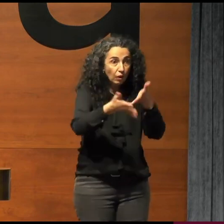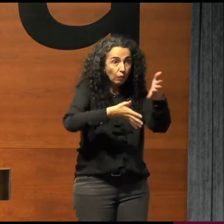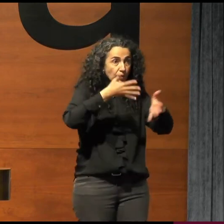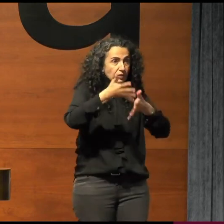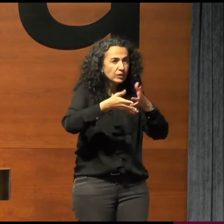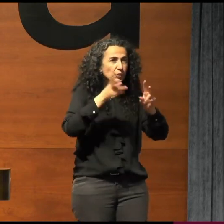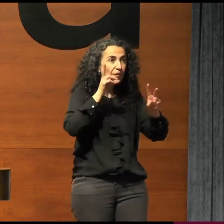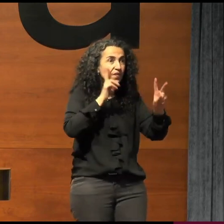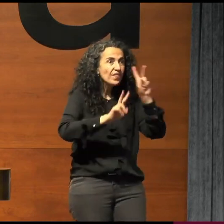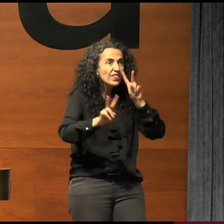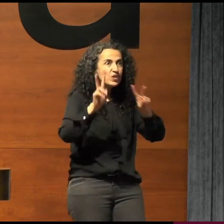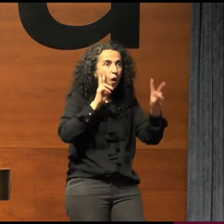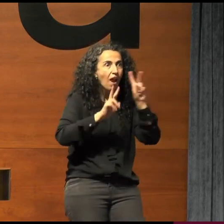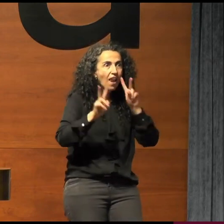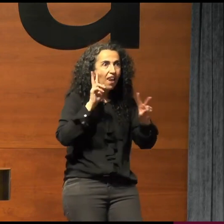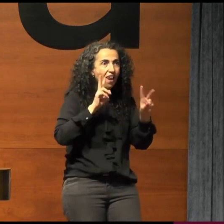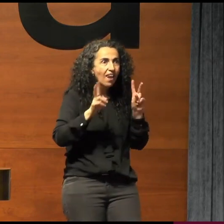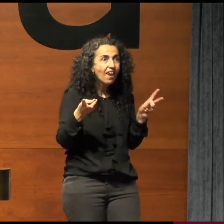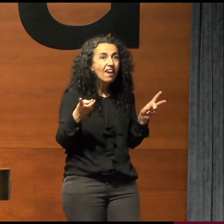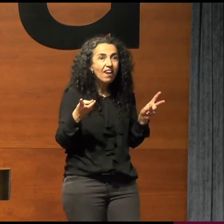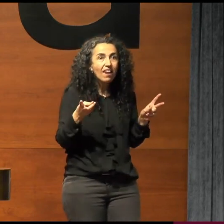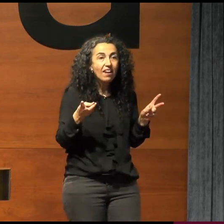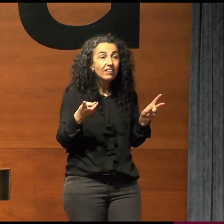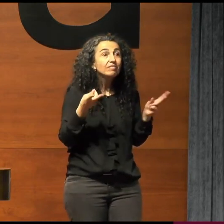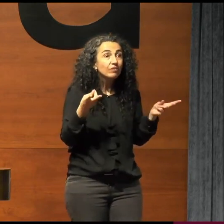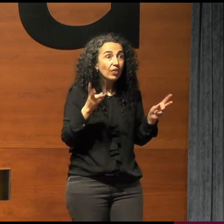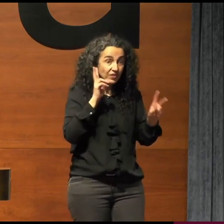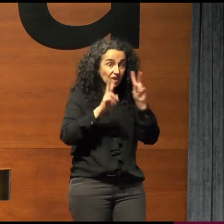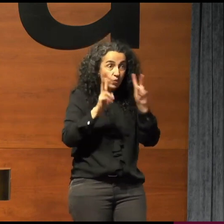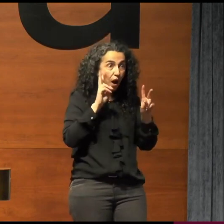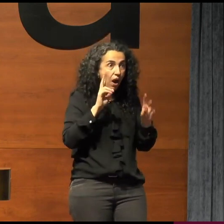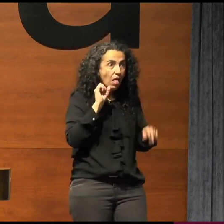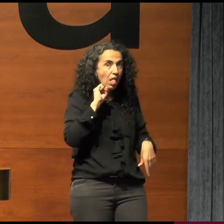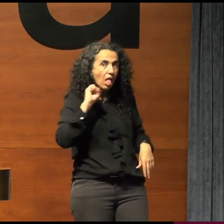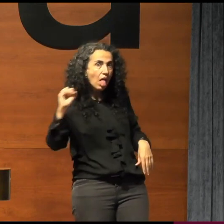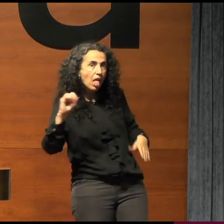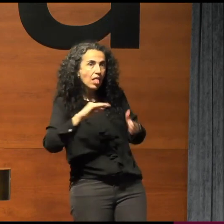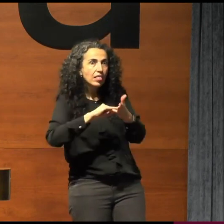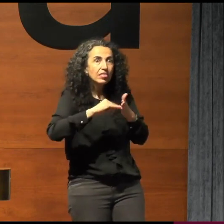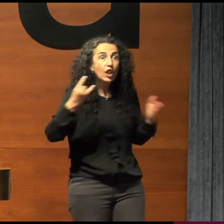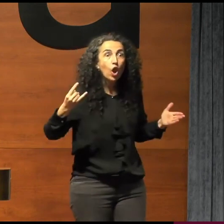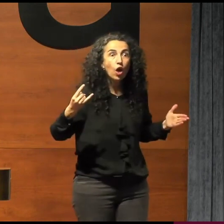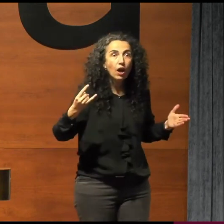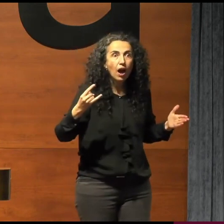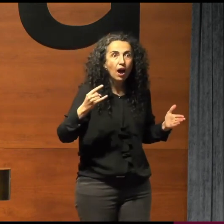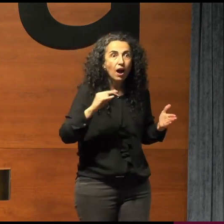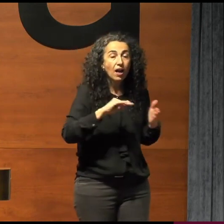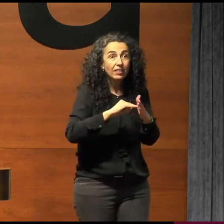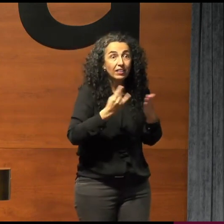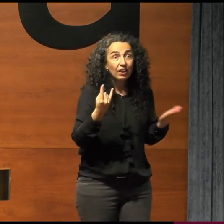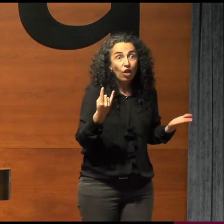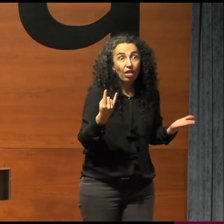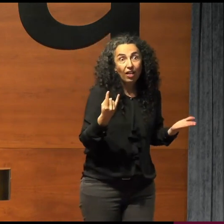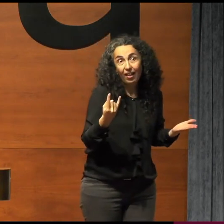hay documentos que lo reflejen porque estamos hablando de una lengua visual que depende de una